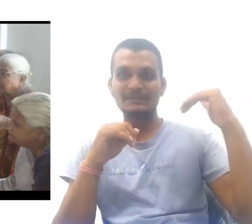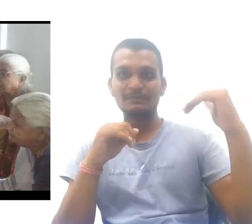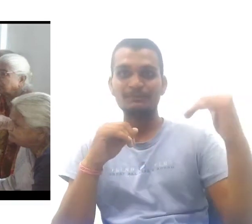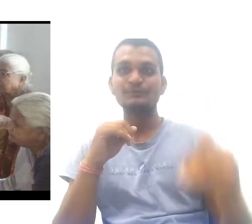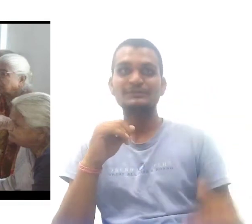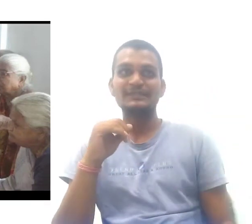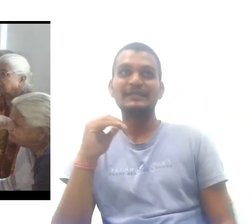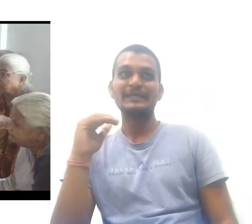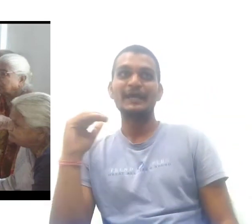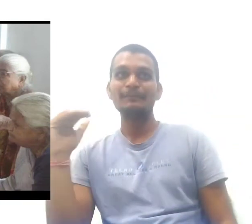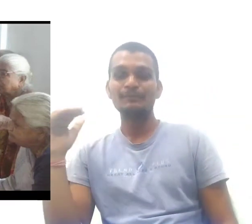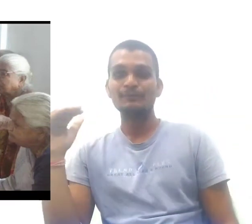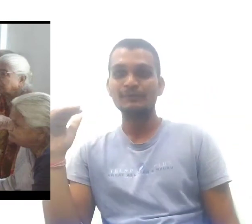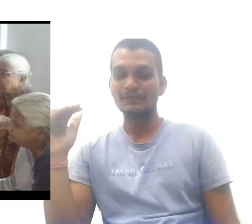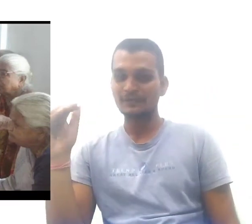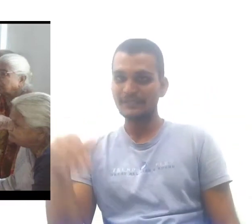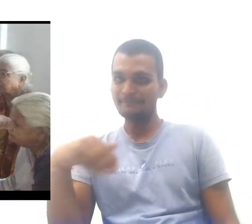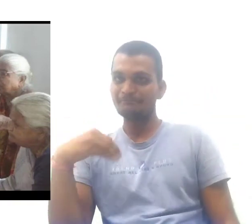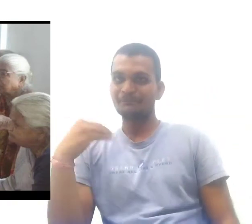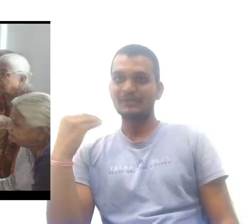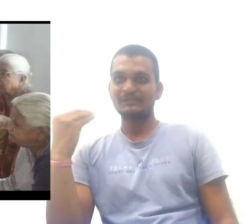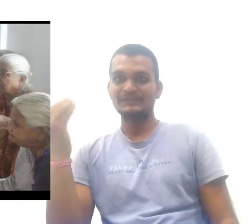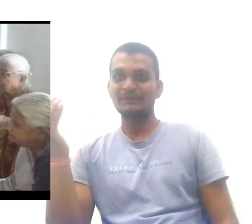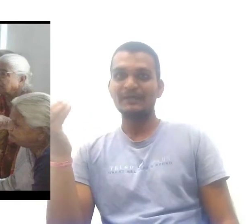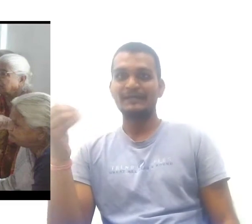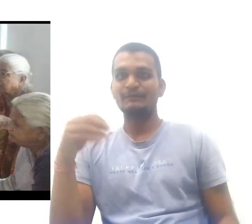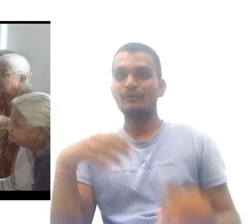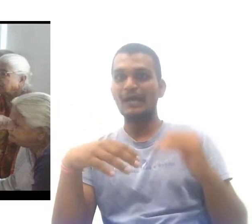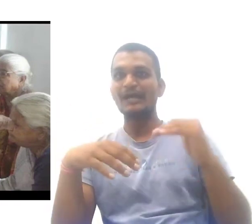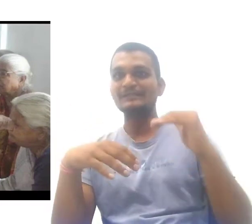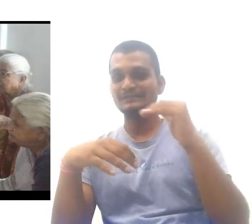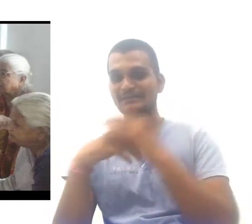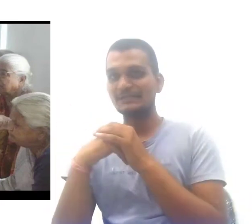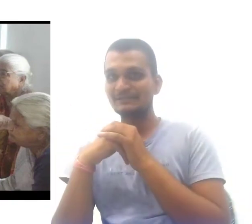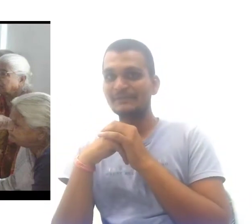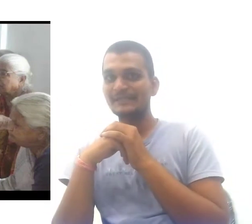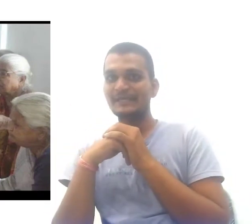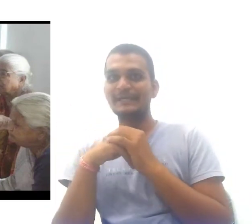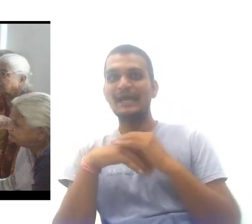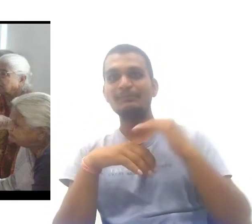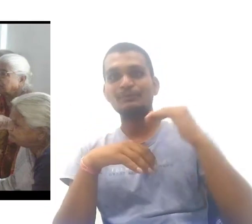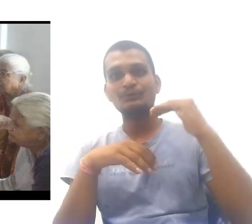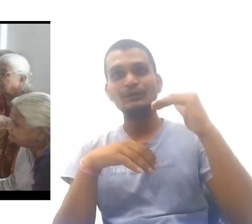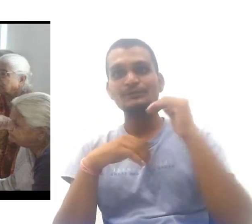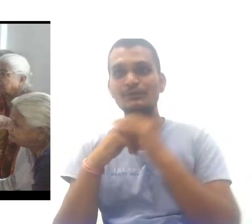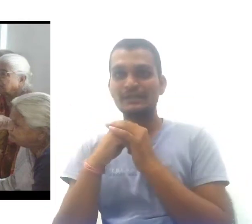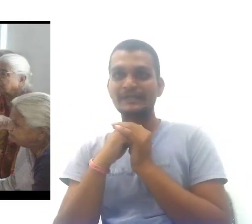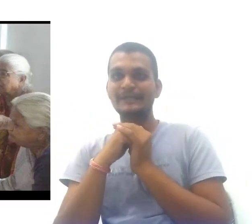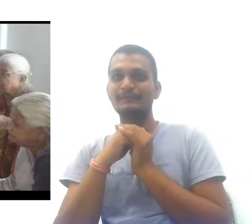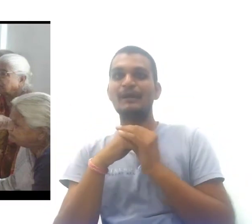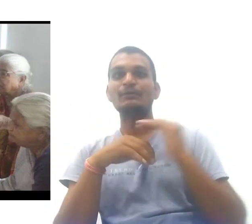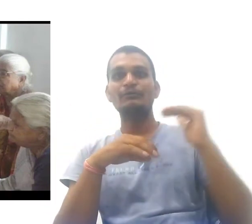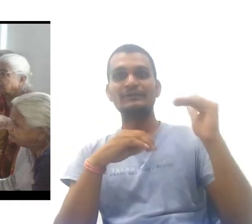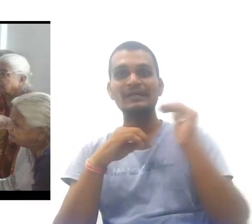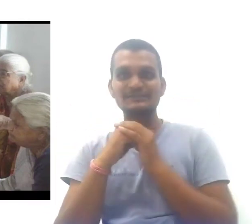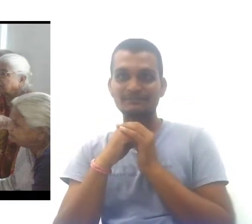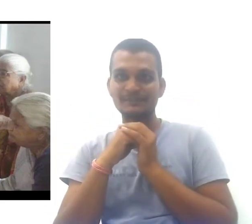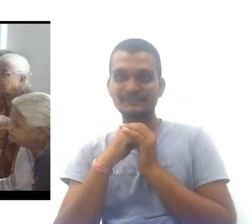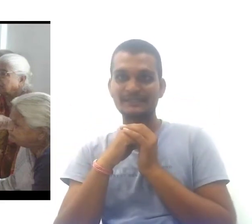पर पहुँच सके कि आप उनकी सेवा करें। और आज का समय यह है कि आप उनको ही छोड़ रहे हैं, माँ को वृद्धाश्रम भेज रहे हैं,